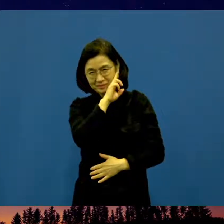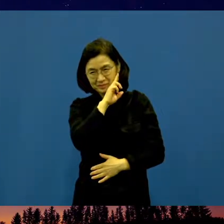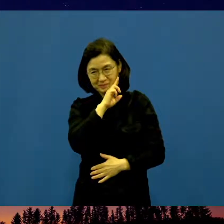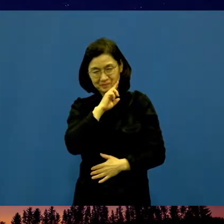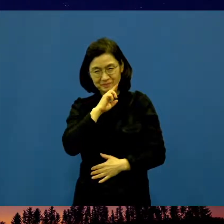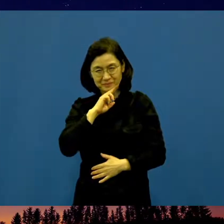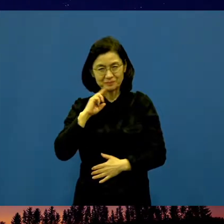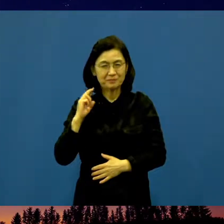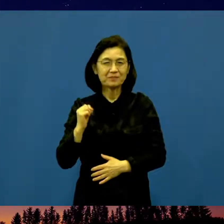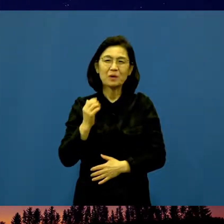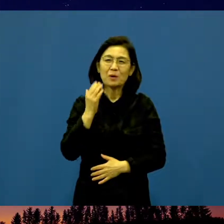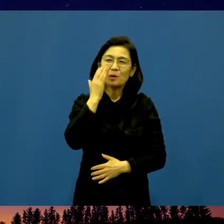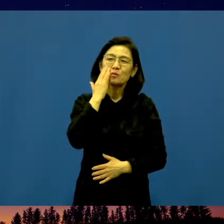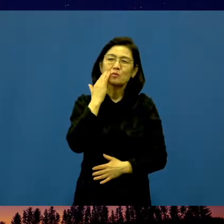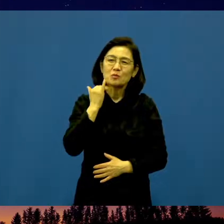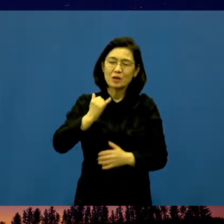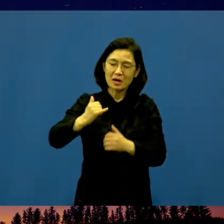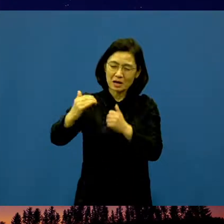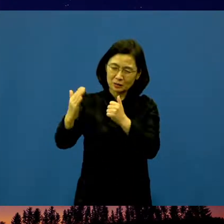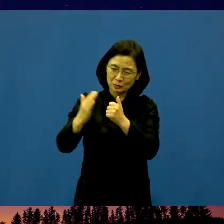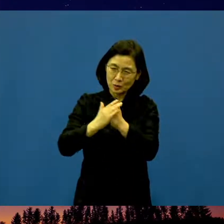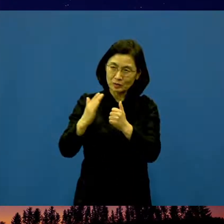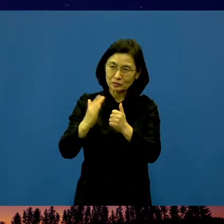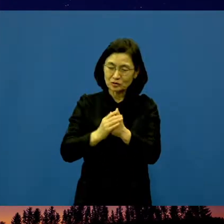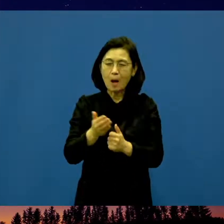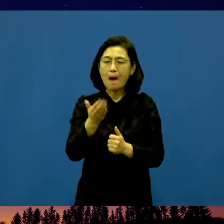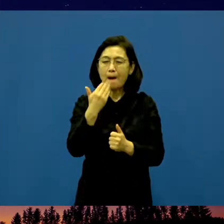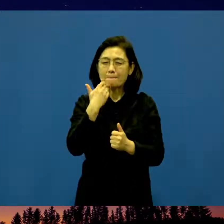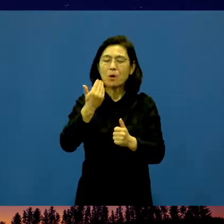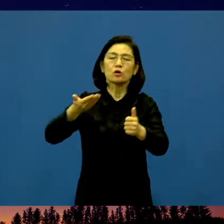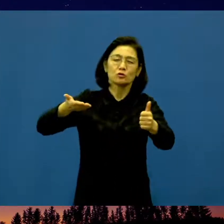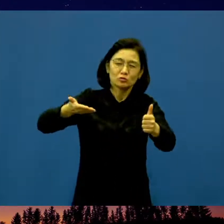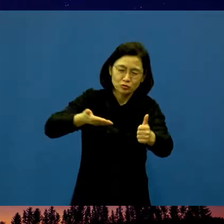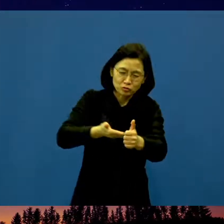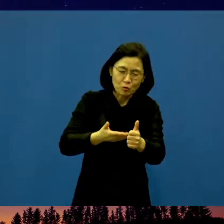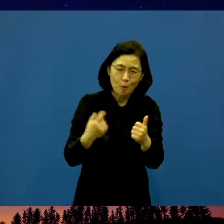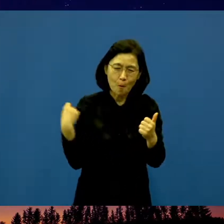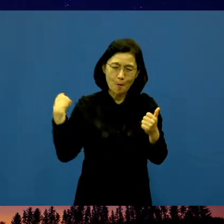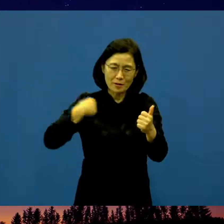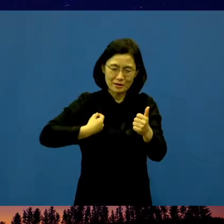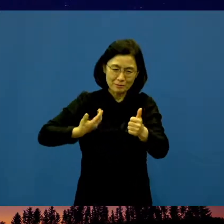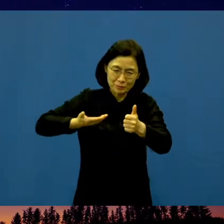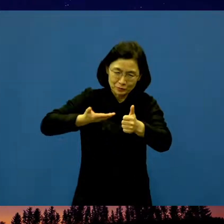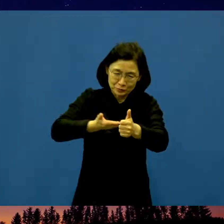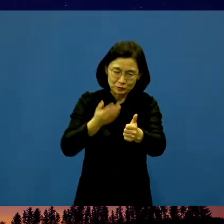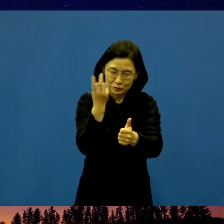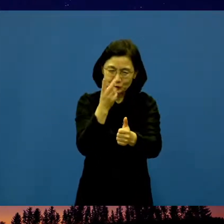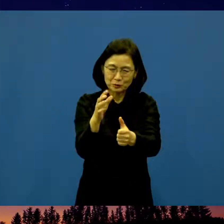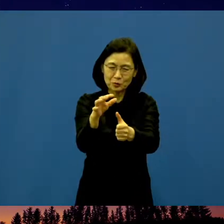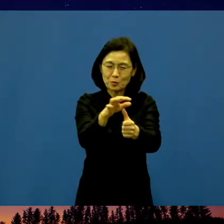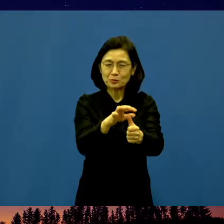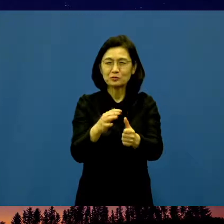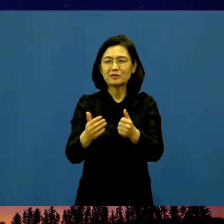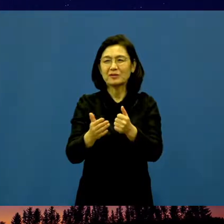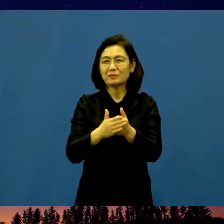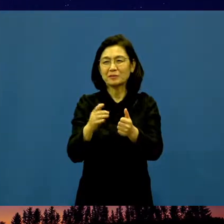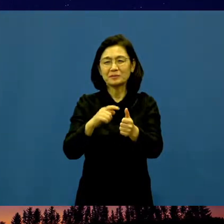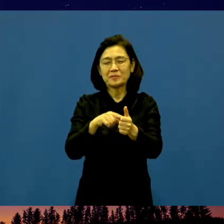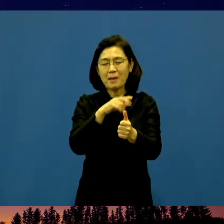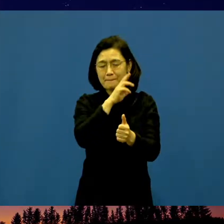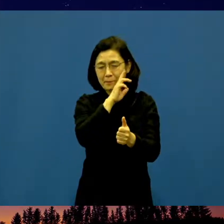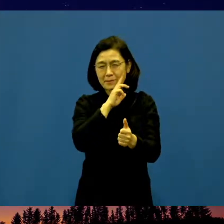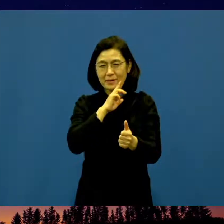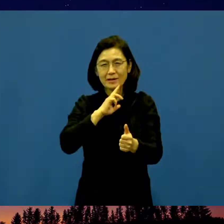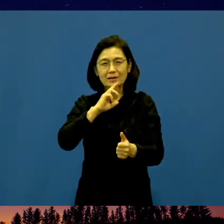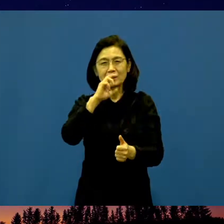부모가 해주는 대로 다 이제 뭐 먹고 또 입고 돌보아 주니까 얼마나 좋습니까?